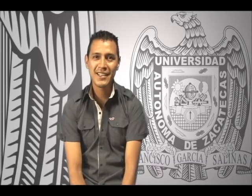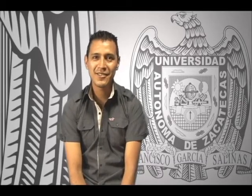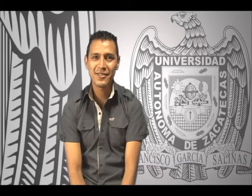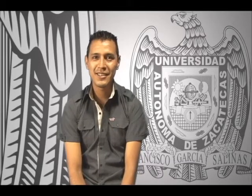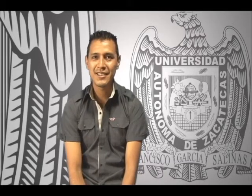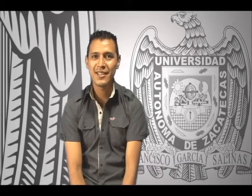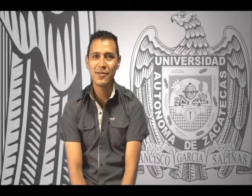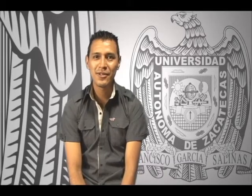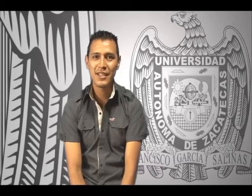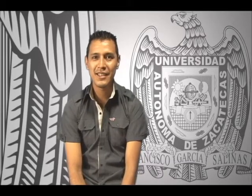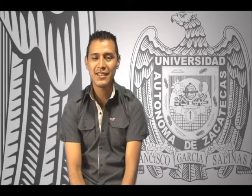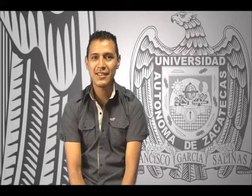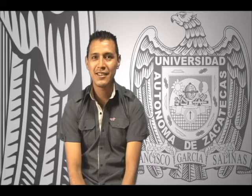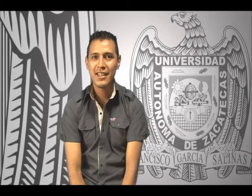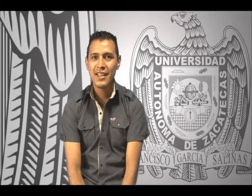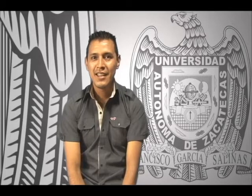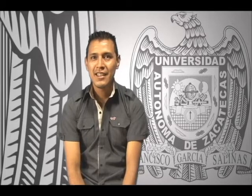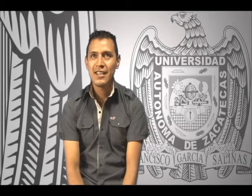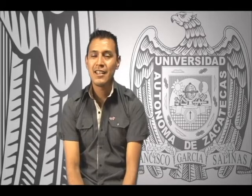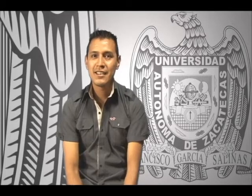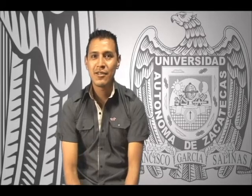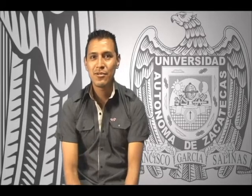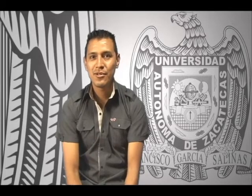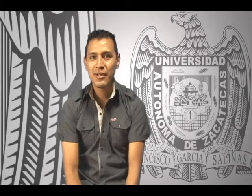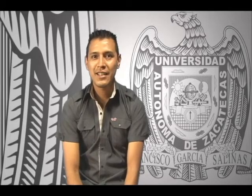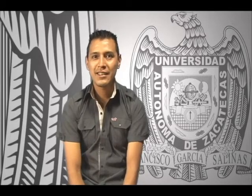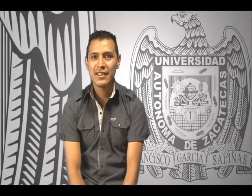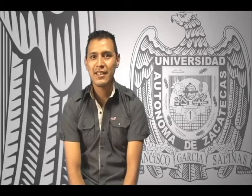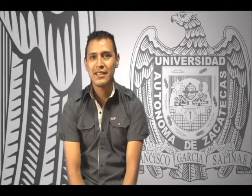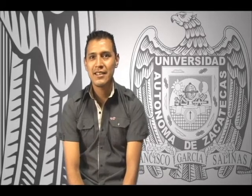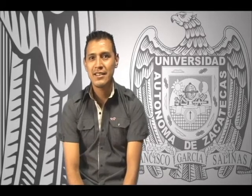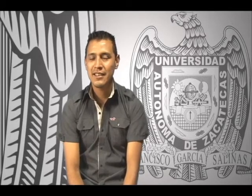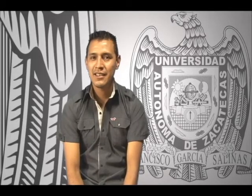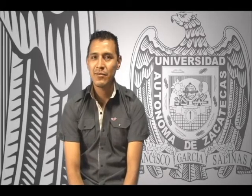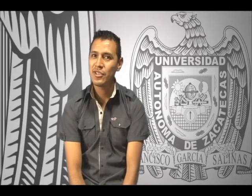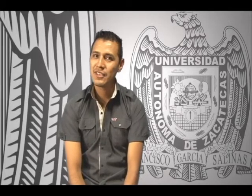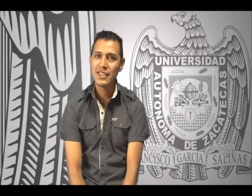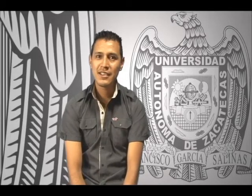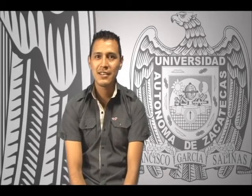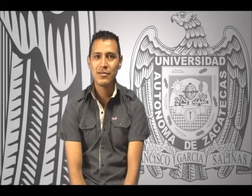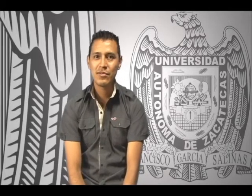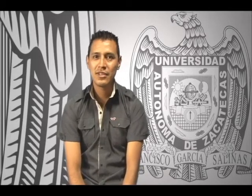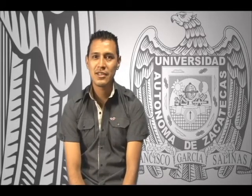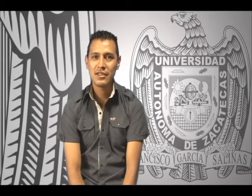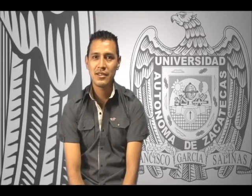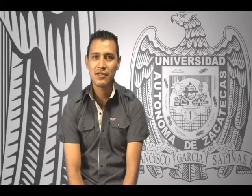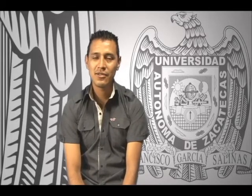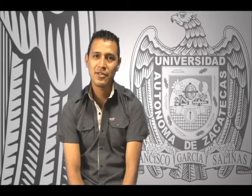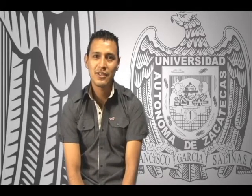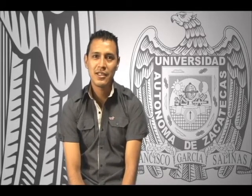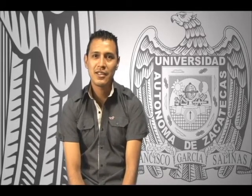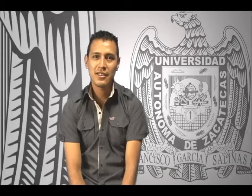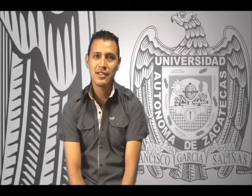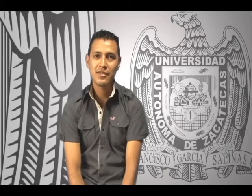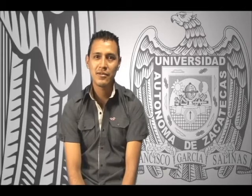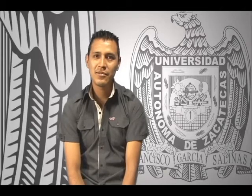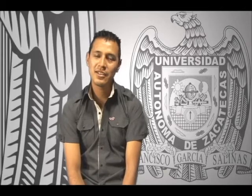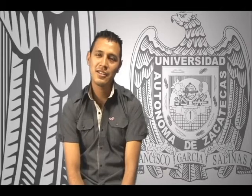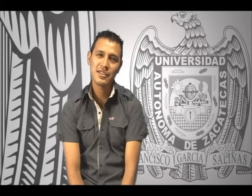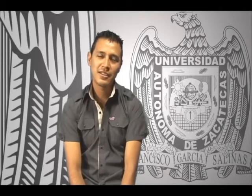centro, y te saluda y les da gusto verte y te dicen que muchas gracias, pues, yo creo que si ya está